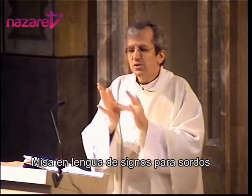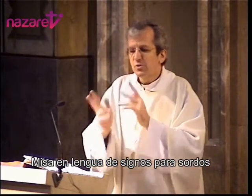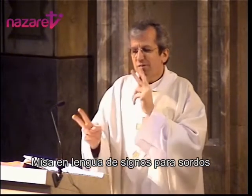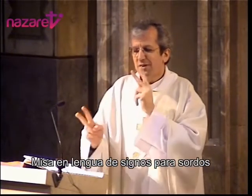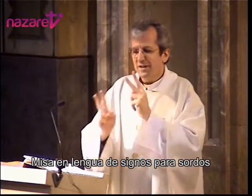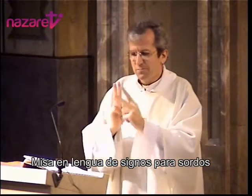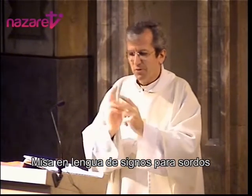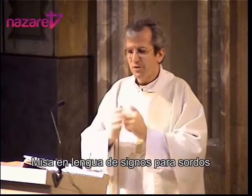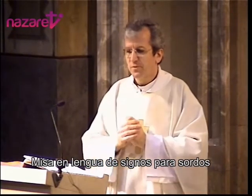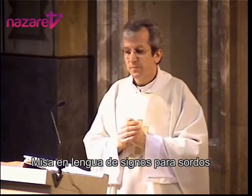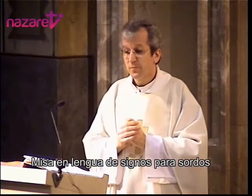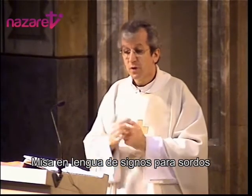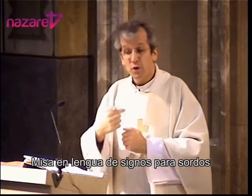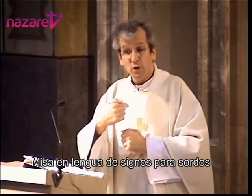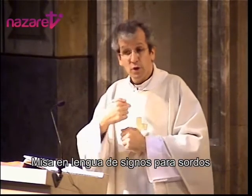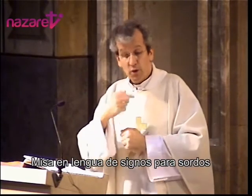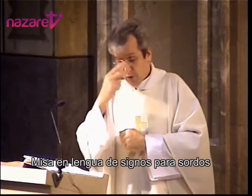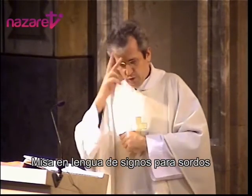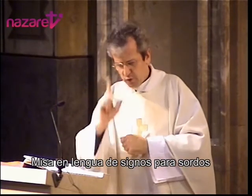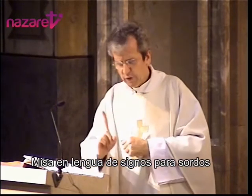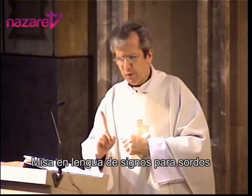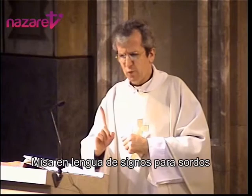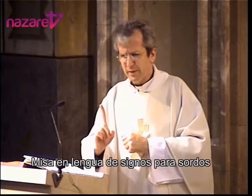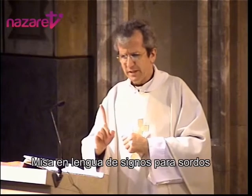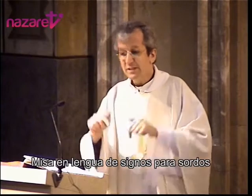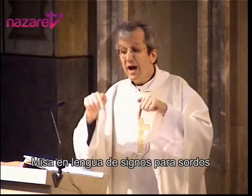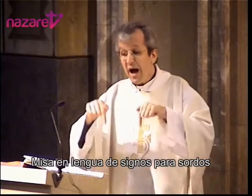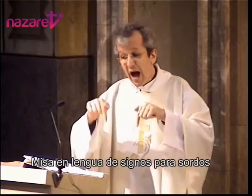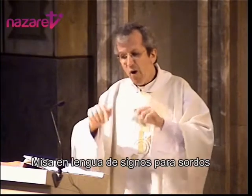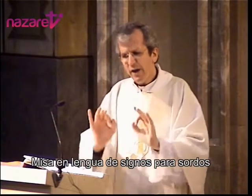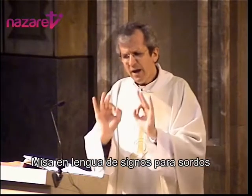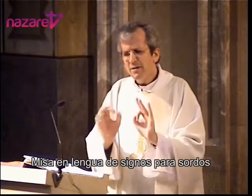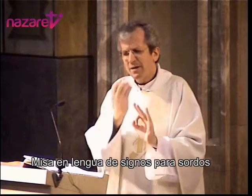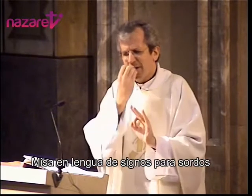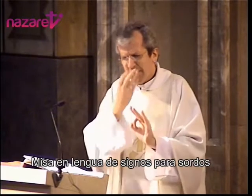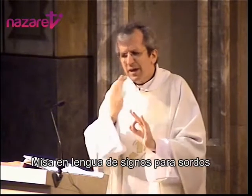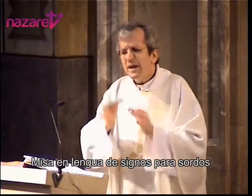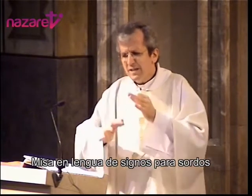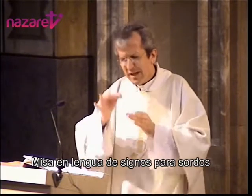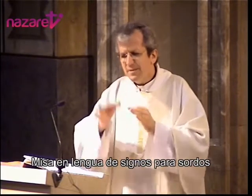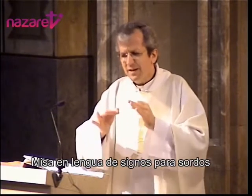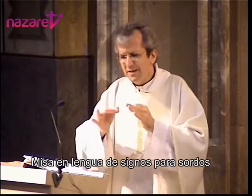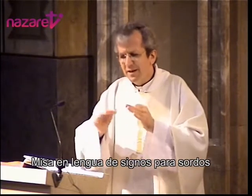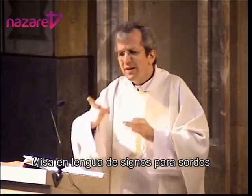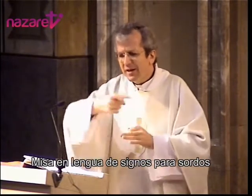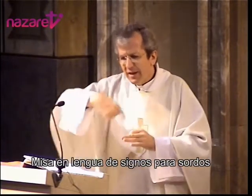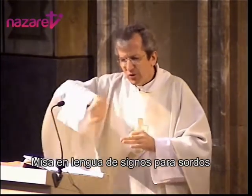Jesús respondió: no te preocupes, ahora está bien que